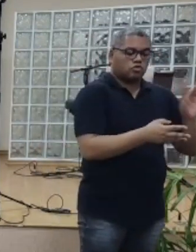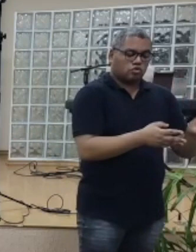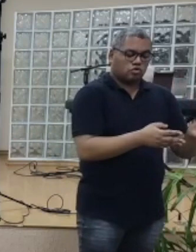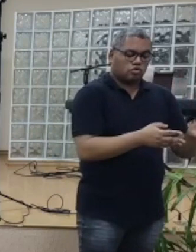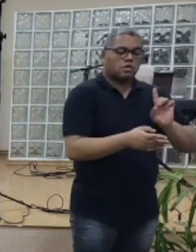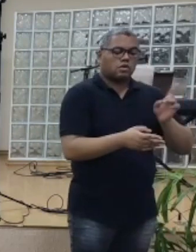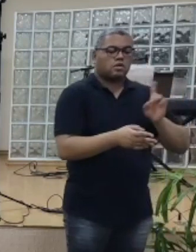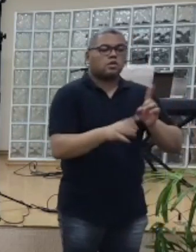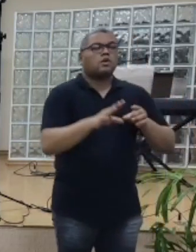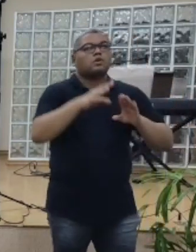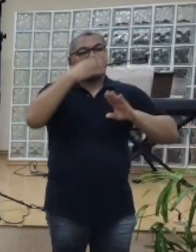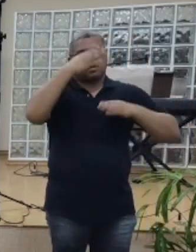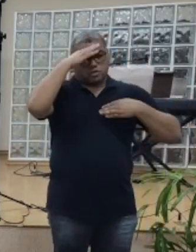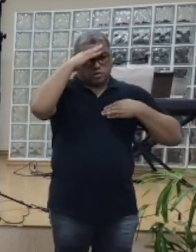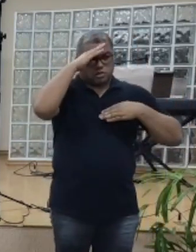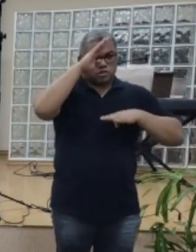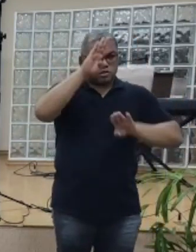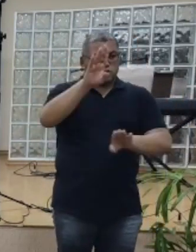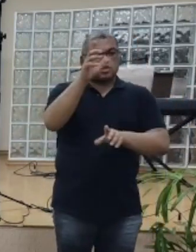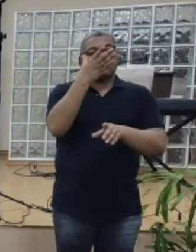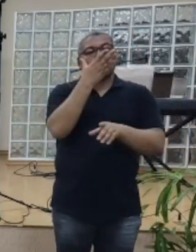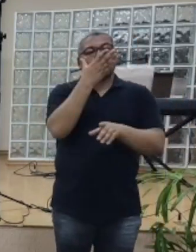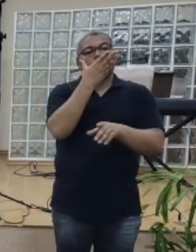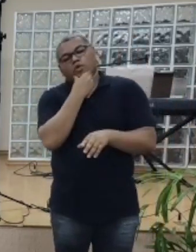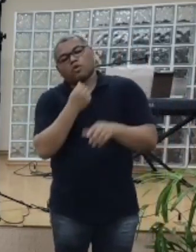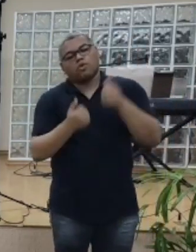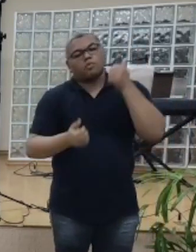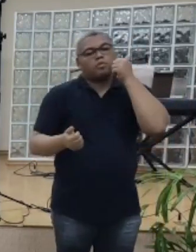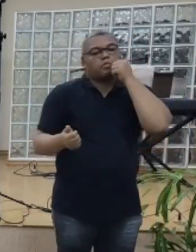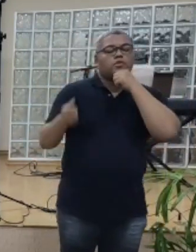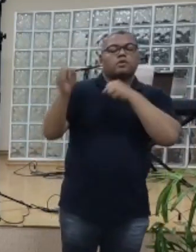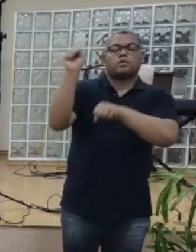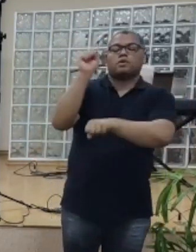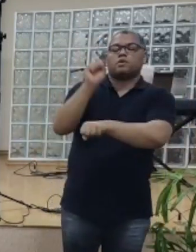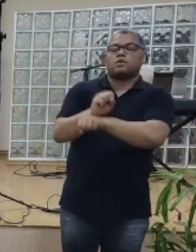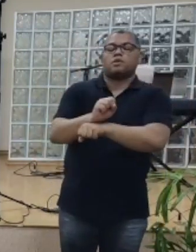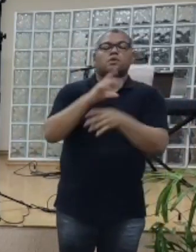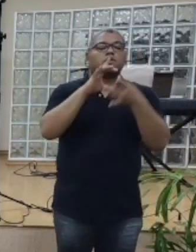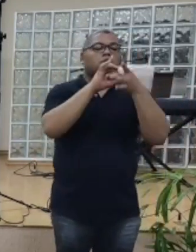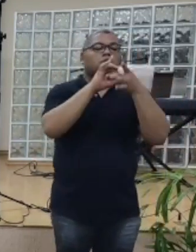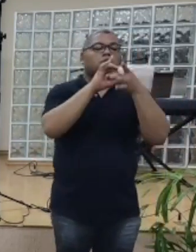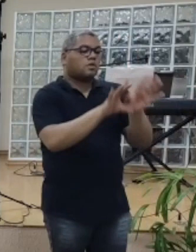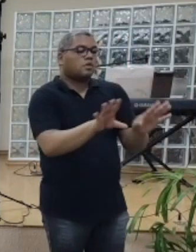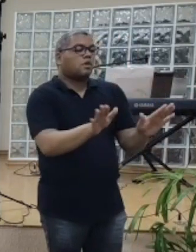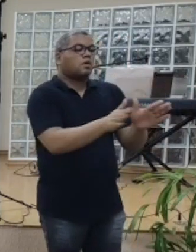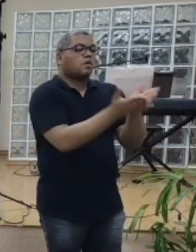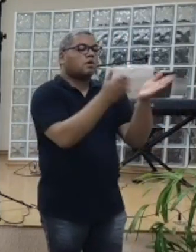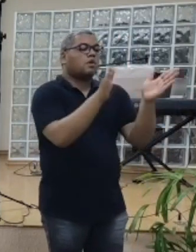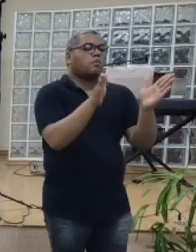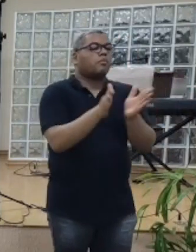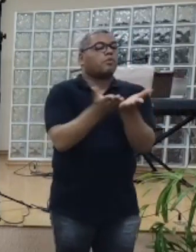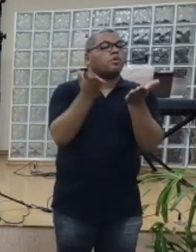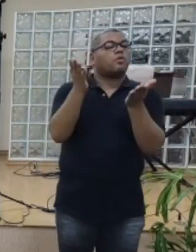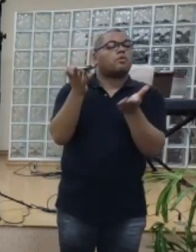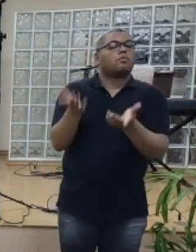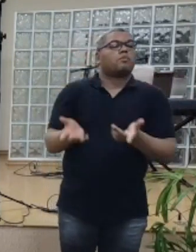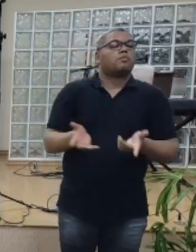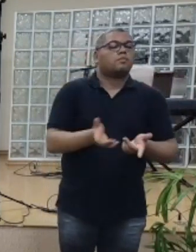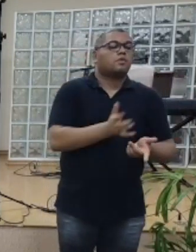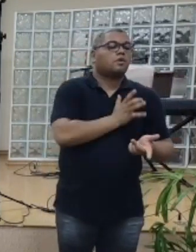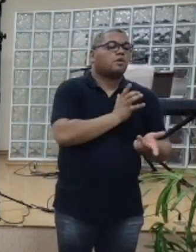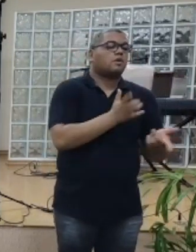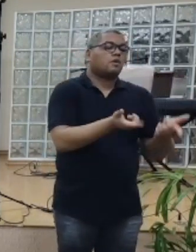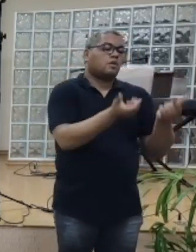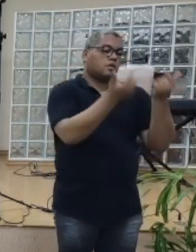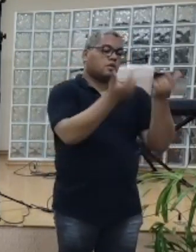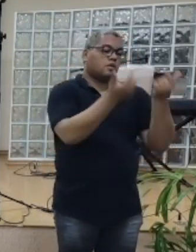judeus, gentios, homens, mulheres, escravos, livres, pobres, ricos. Cristo Jesus veio para salvar os seus. Até